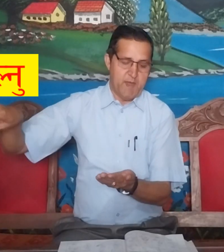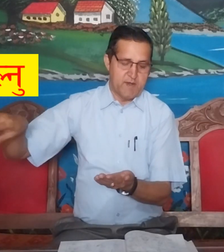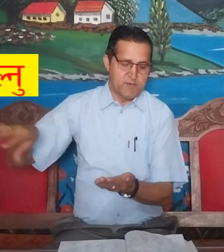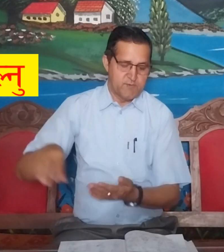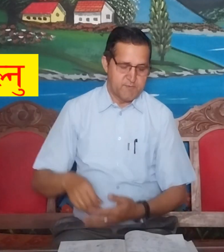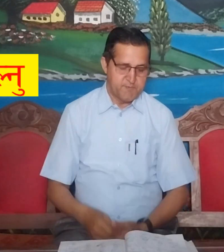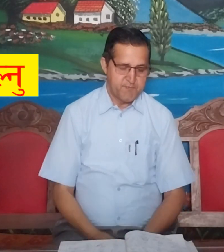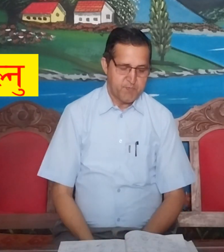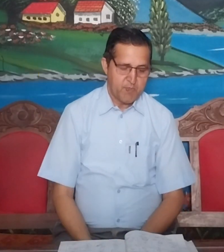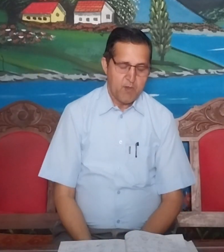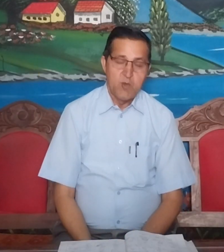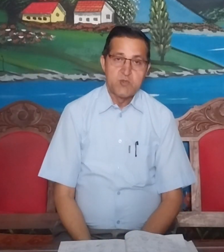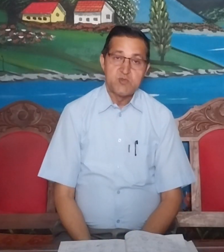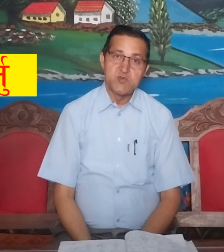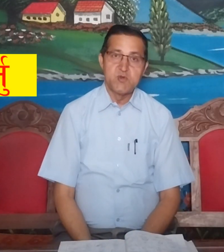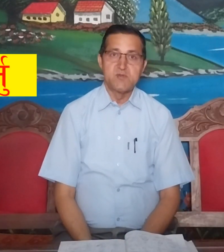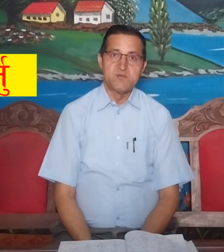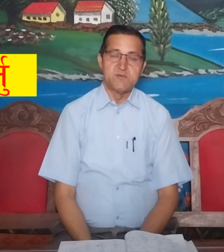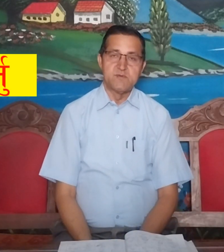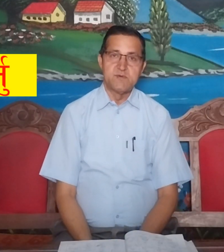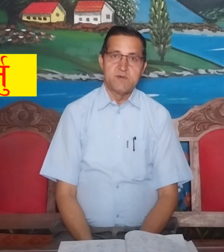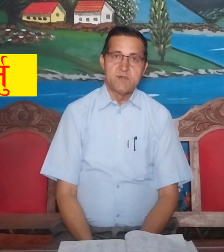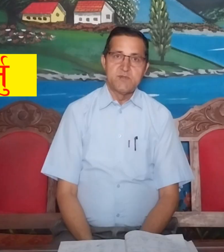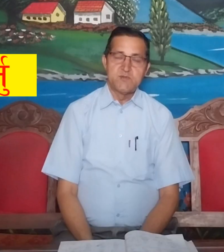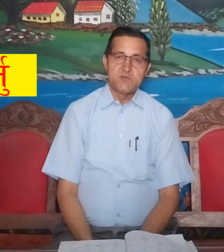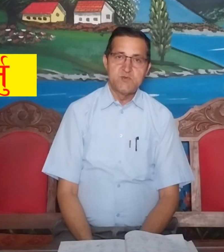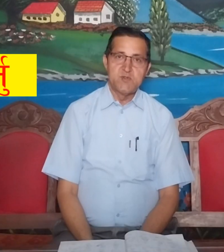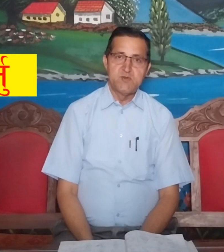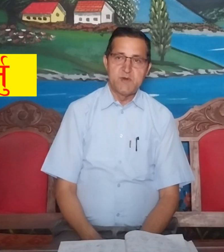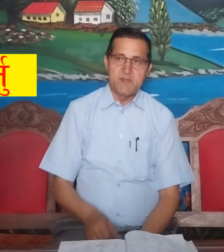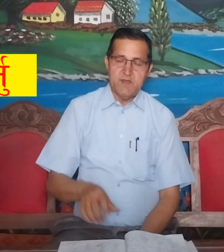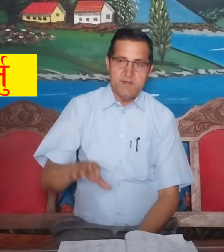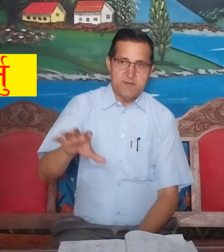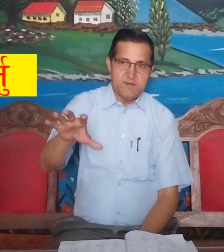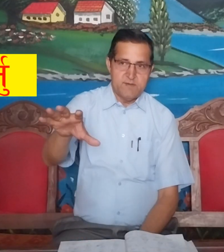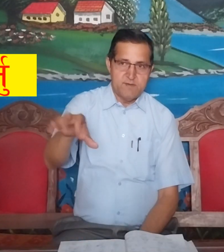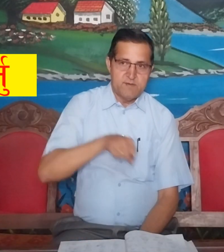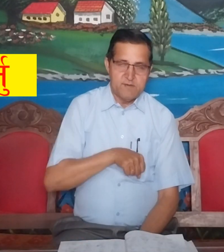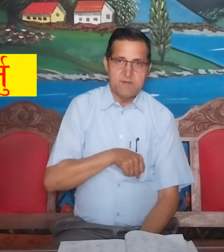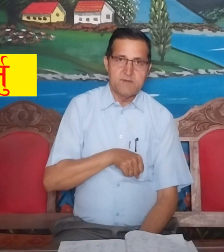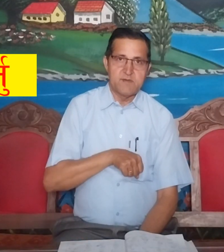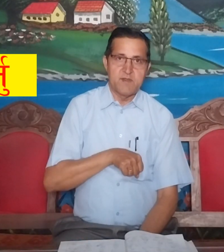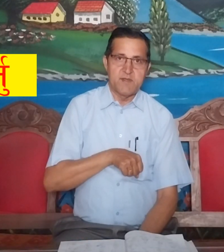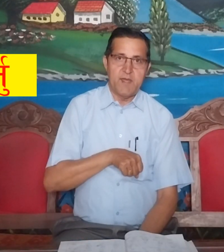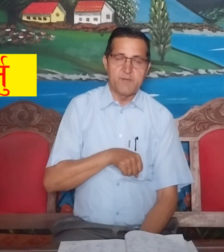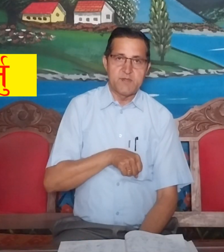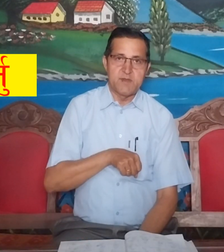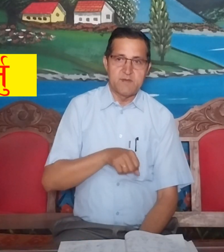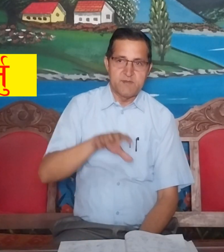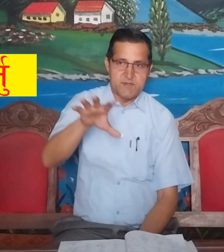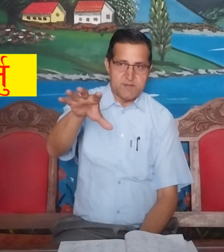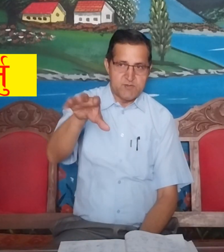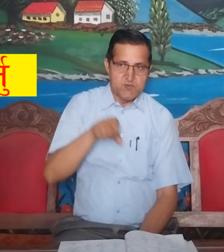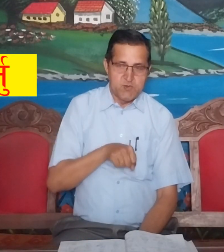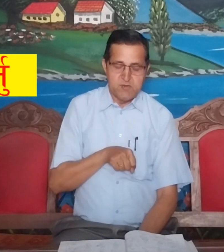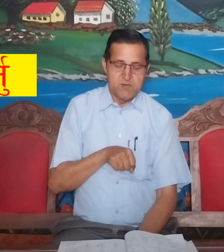फाल्नु। चोर्नु, चोर्नु भन्दा गर्ने, आफूतिर ल्याउने, चोर्नु